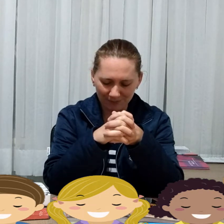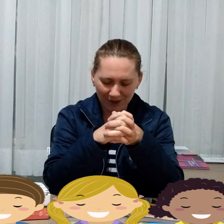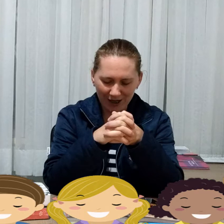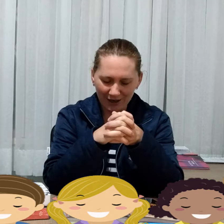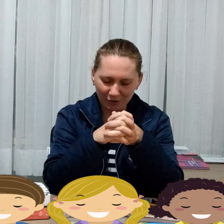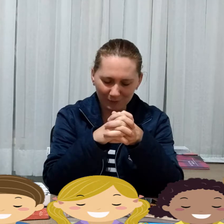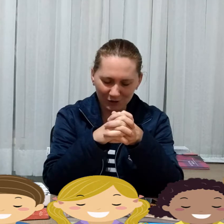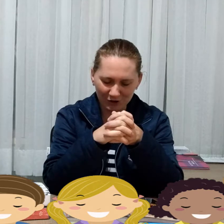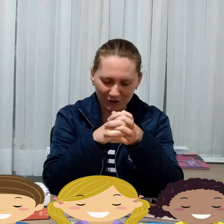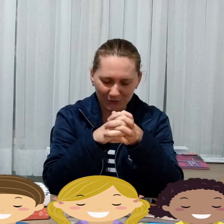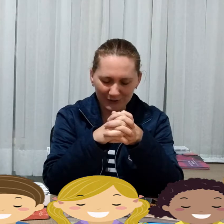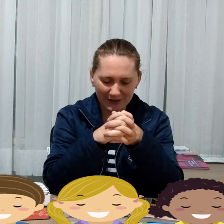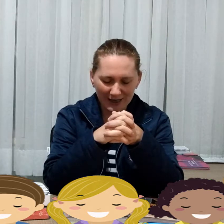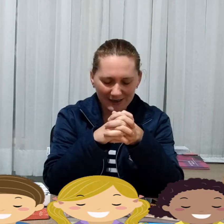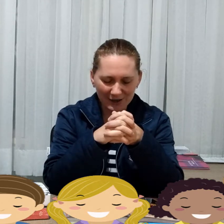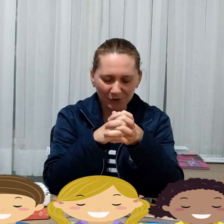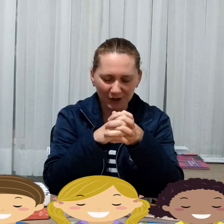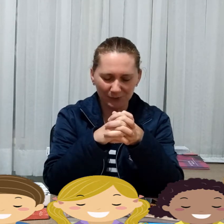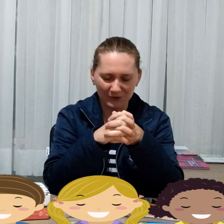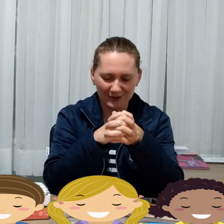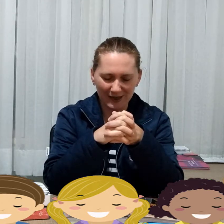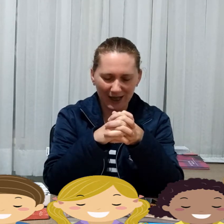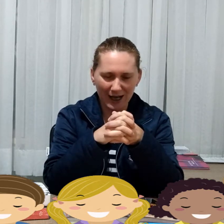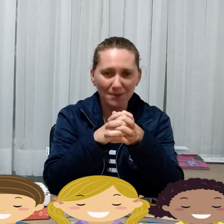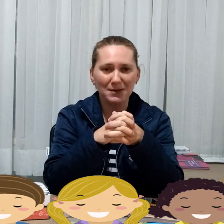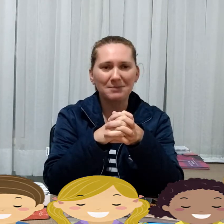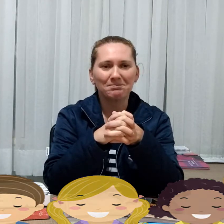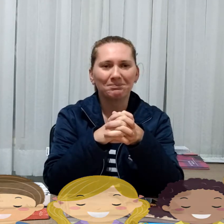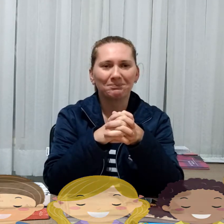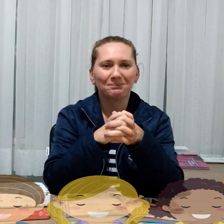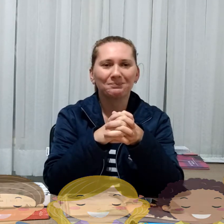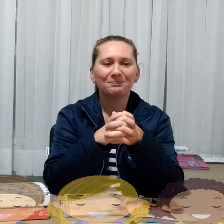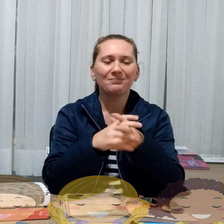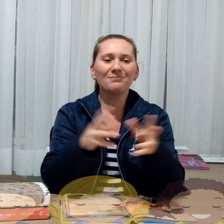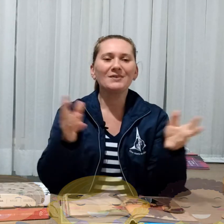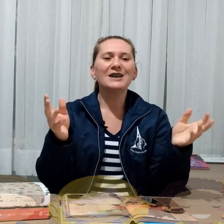bondade. Em nome de Jesus, assim oramos. Amém.